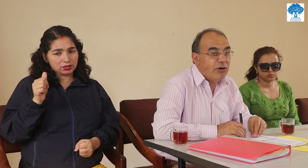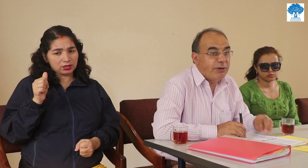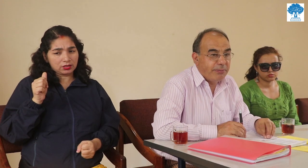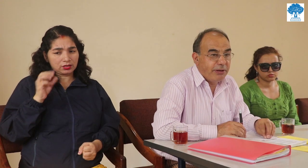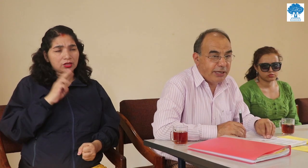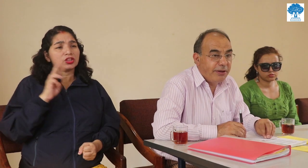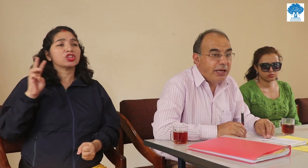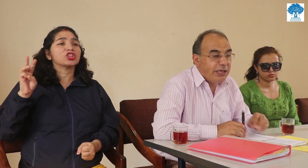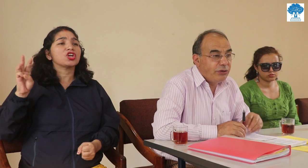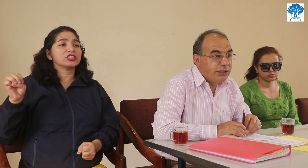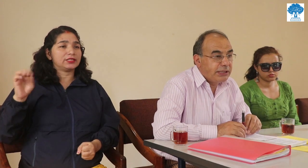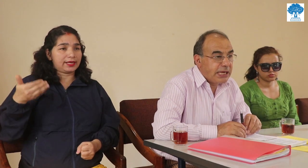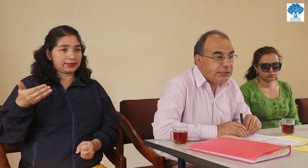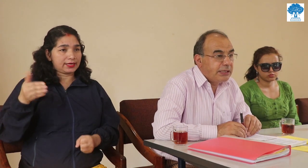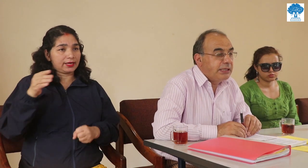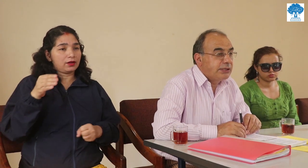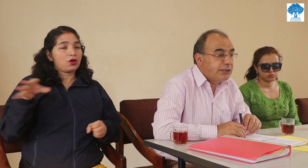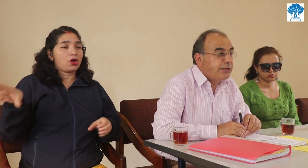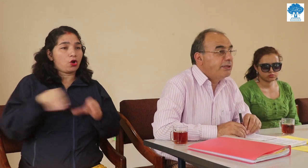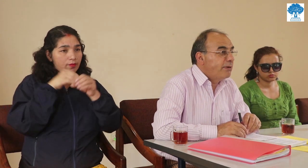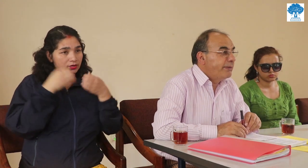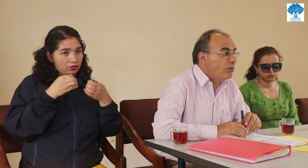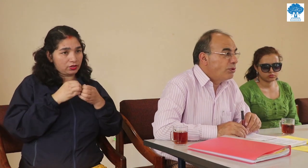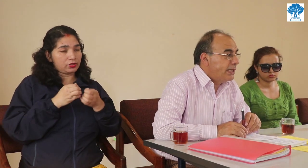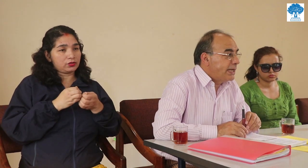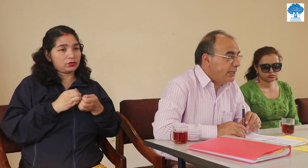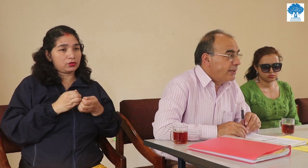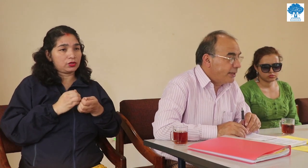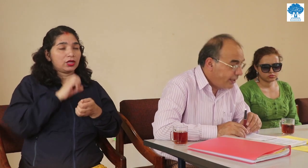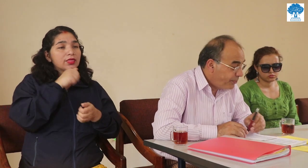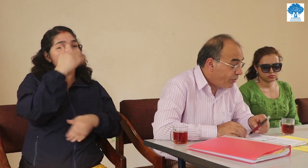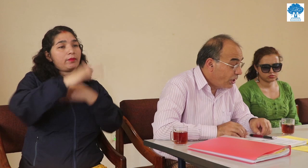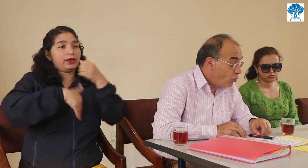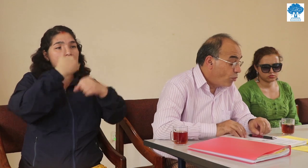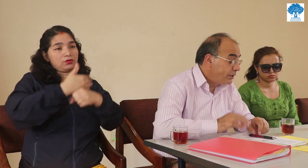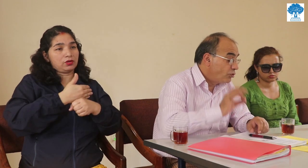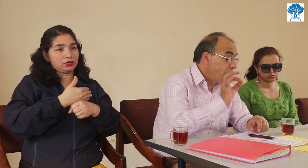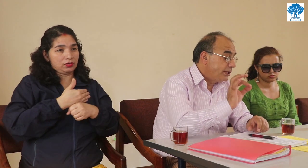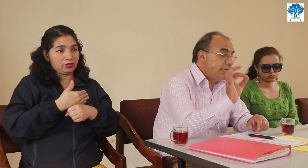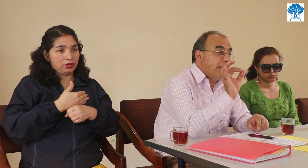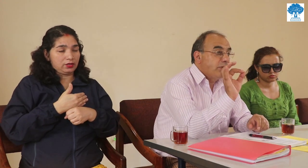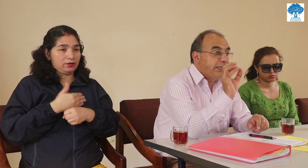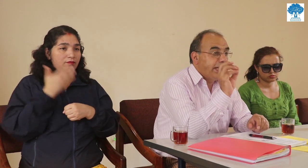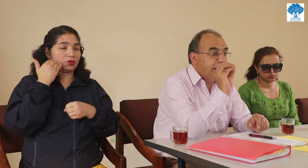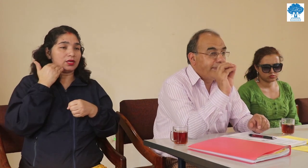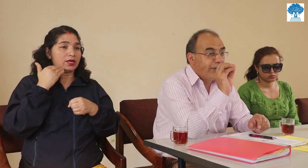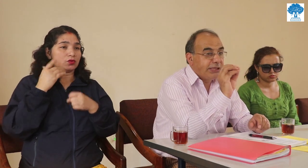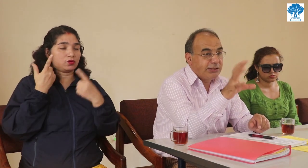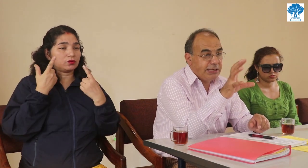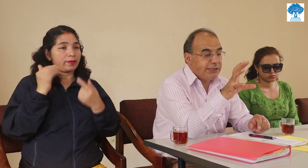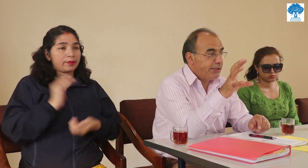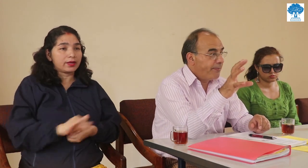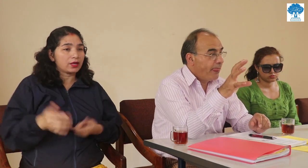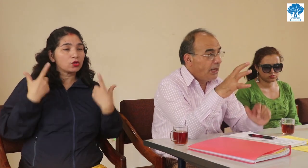2016-2030 कभर अप गरेर यो चाहिँ खास गरी सस्टेनेबल डेभलपमेन्ट गोल्सलाई टार्गेट गरेर वुमन्स चिल्ड्रेन्स एन्ड एडोलेसेन्ट हेल्थ भन्ने